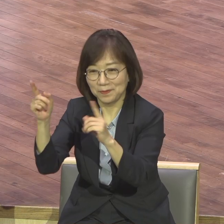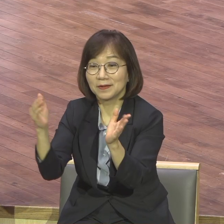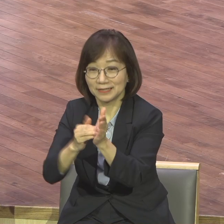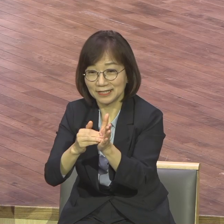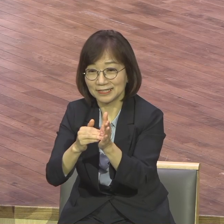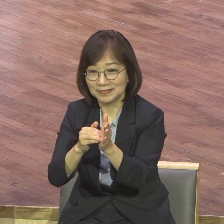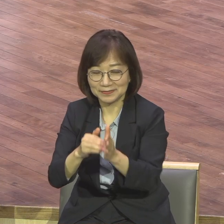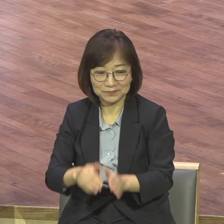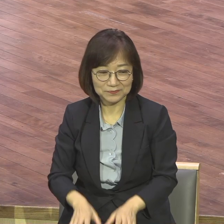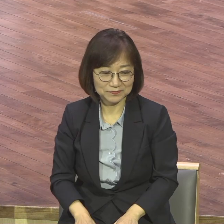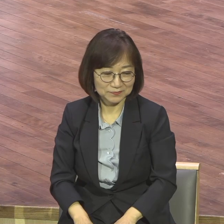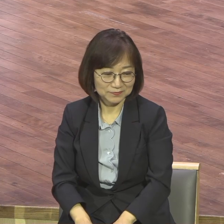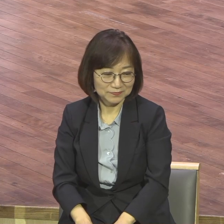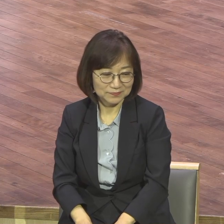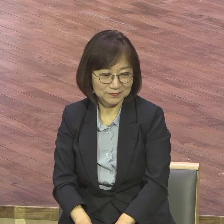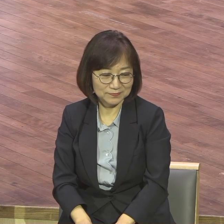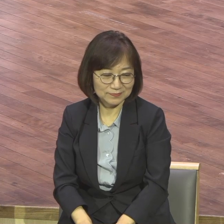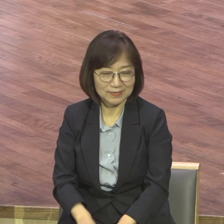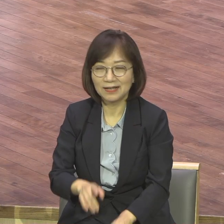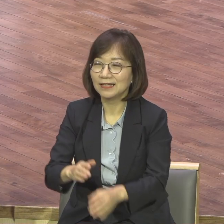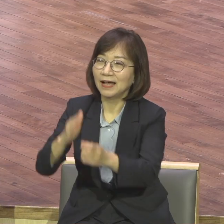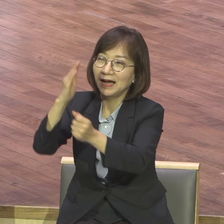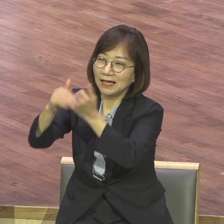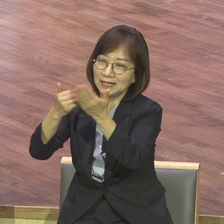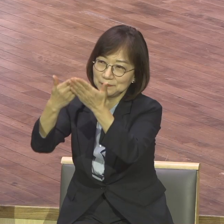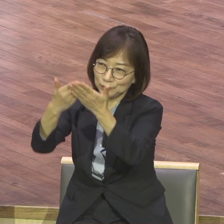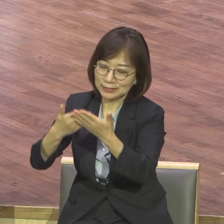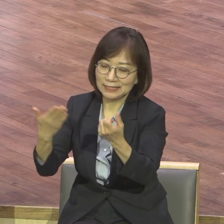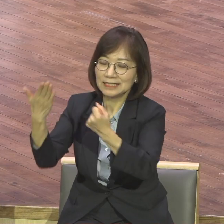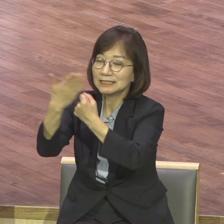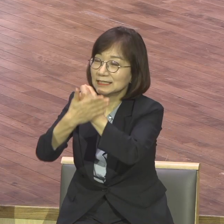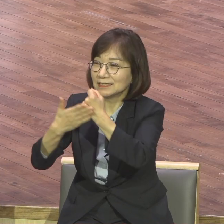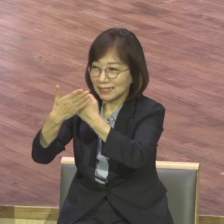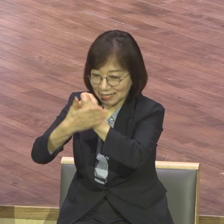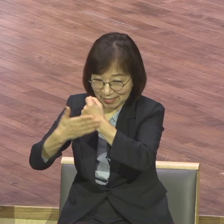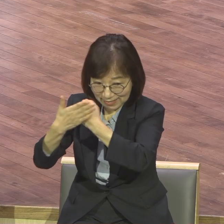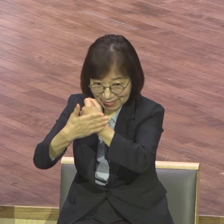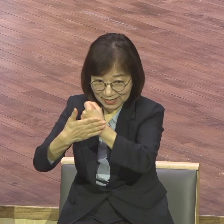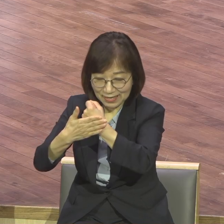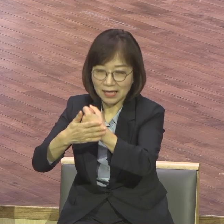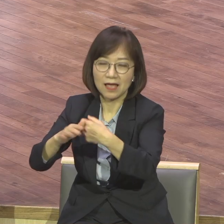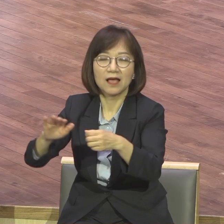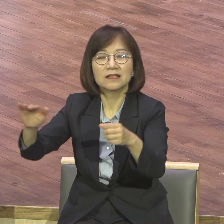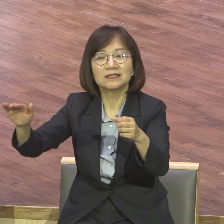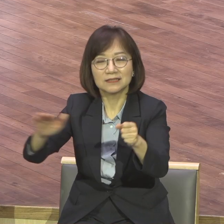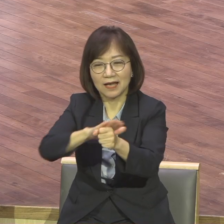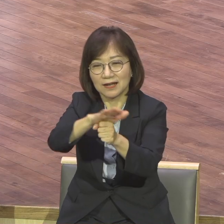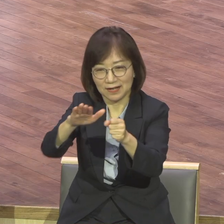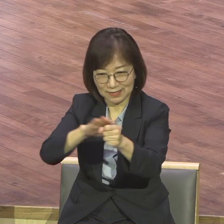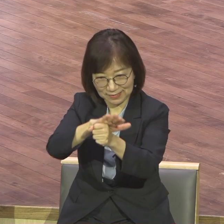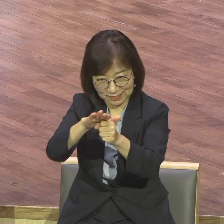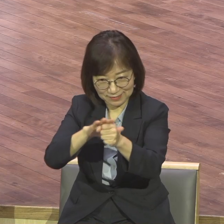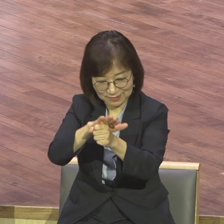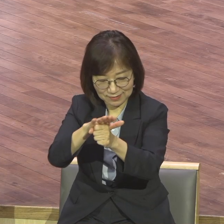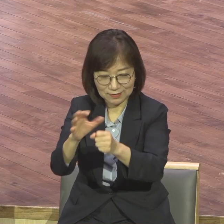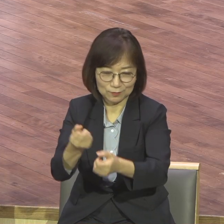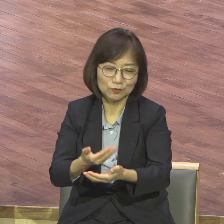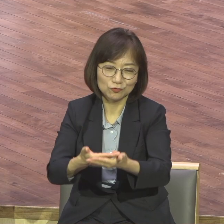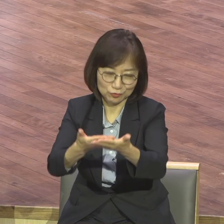이거는요, 하나님의 전적 은혜고 측량할 수 없는 사랑으로 주어진